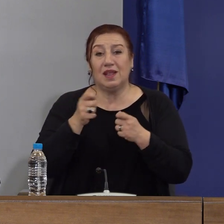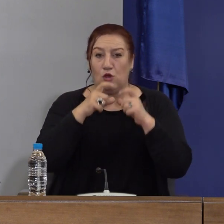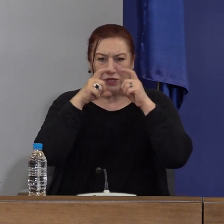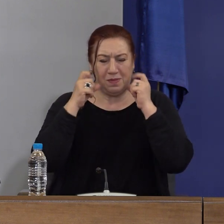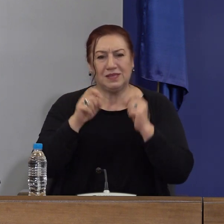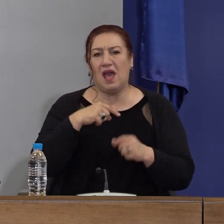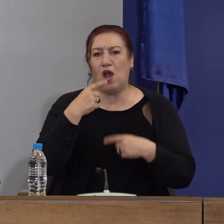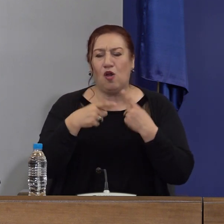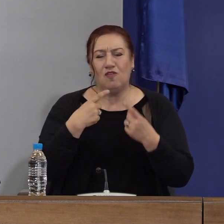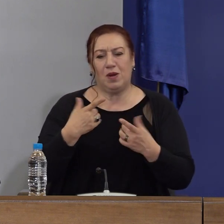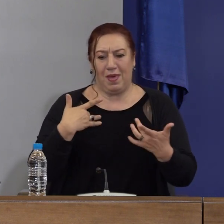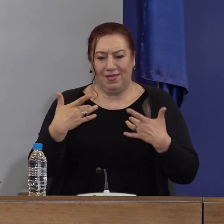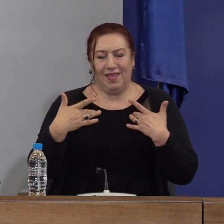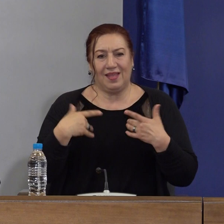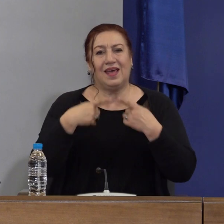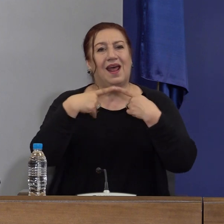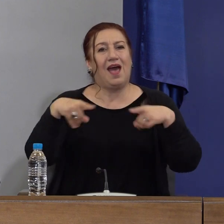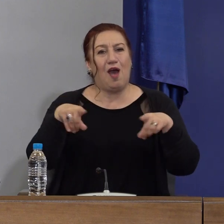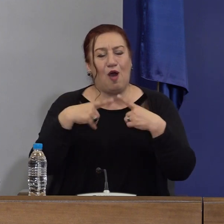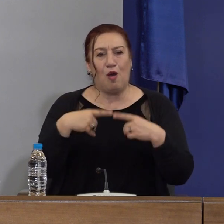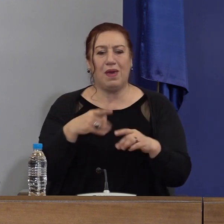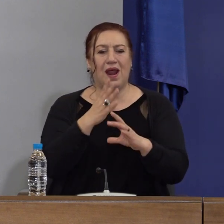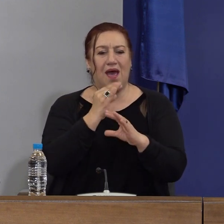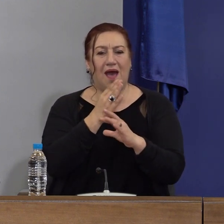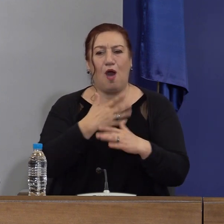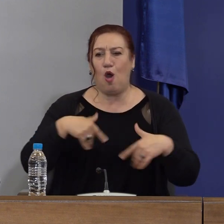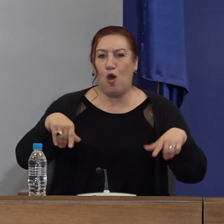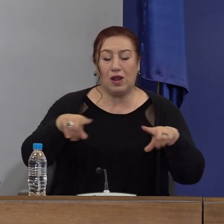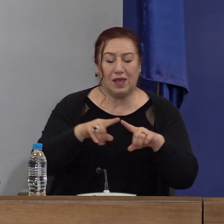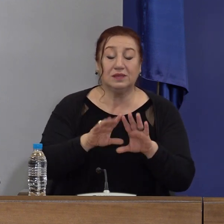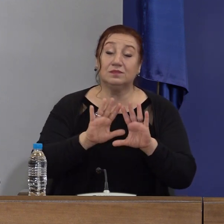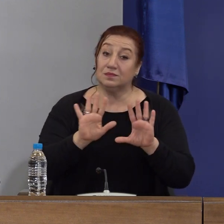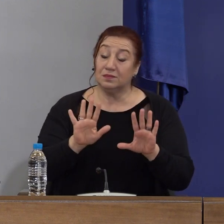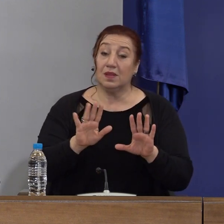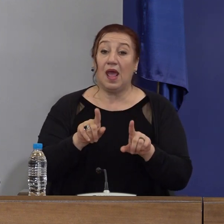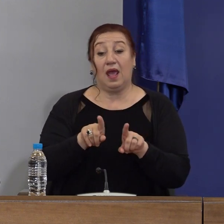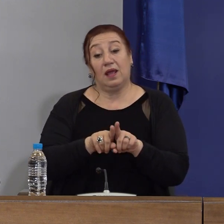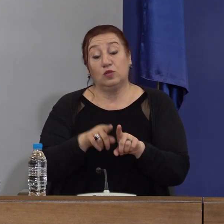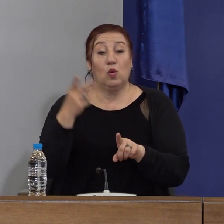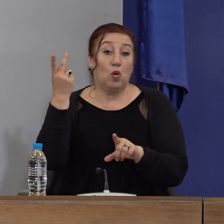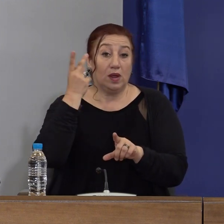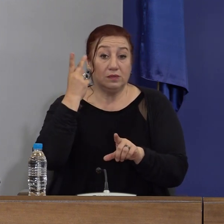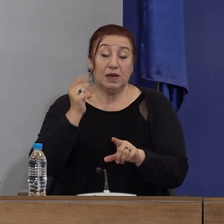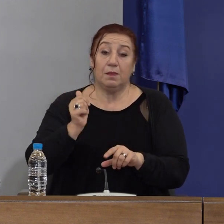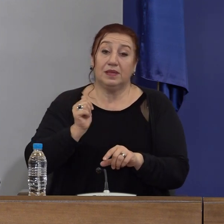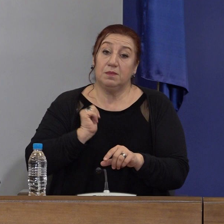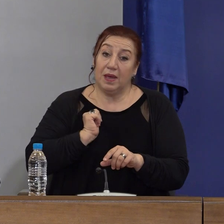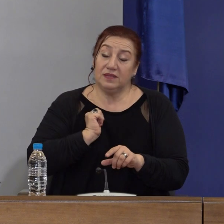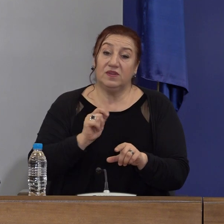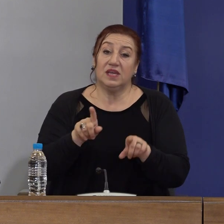опери, оркестри и така нататък. Като, разбира се, се спазва